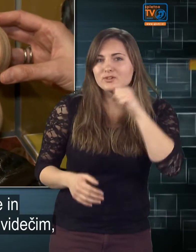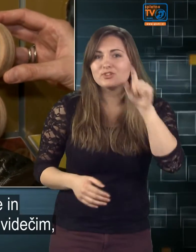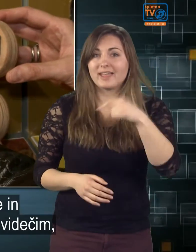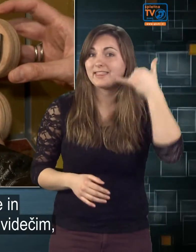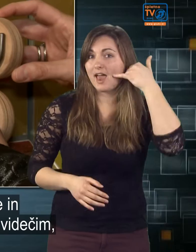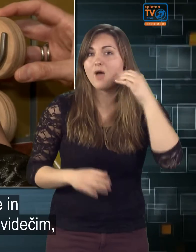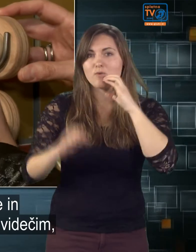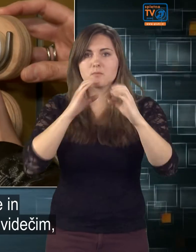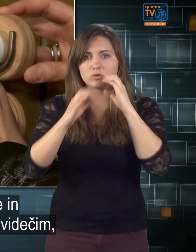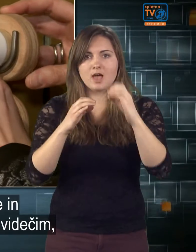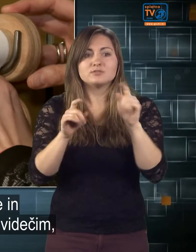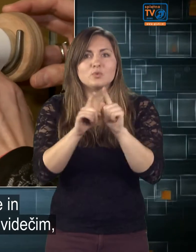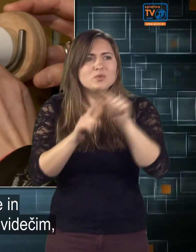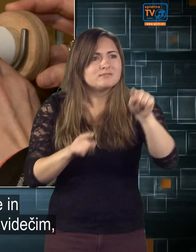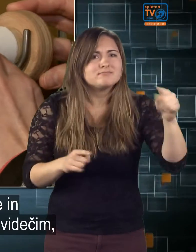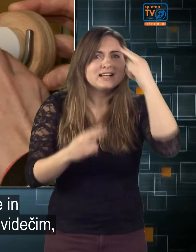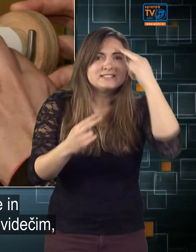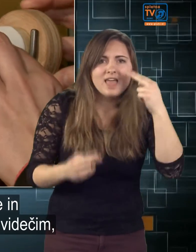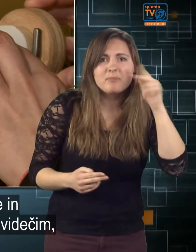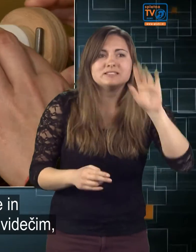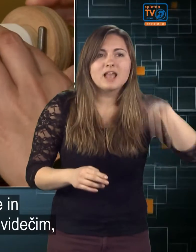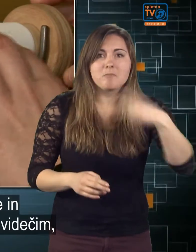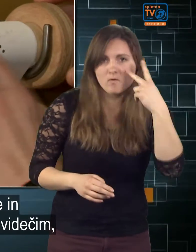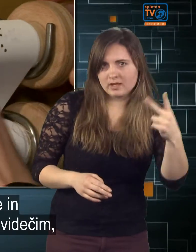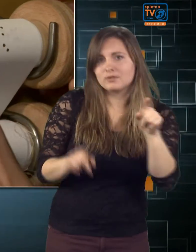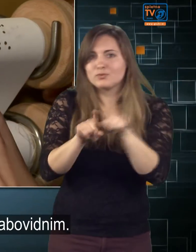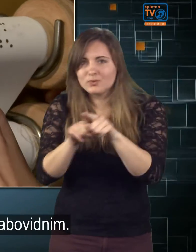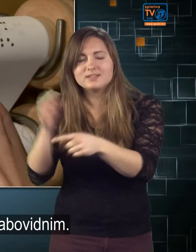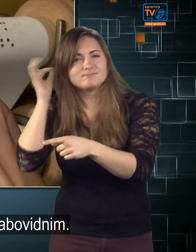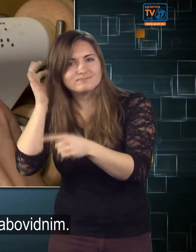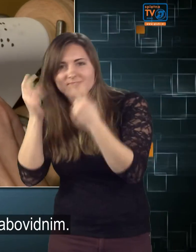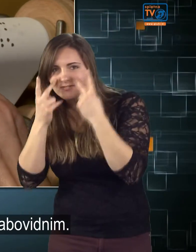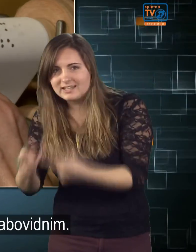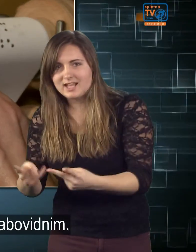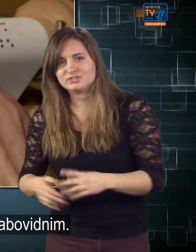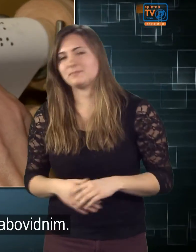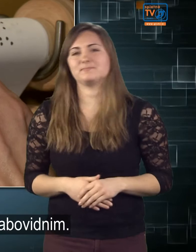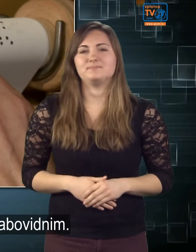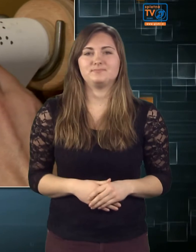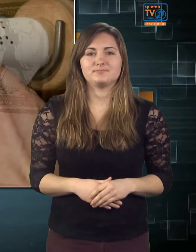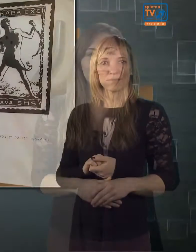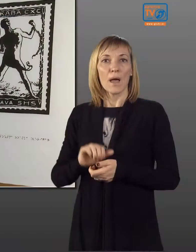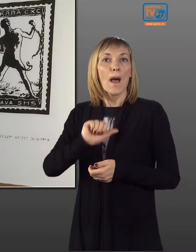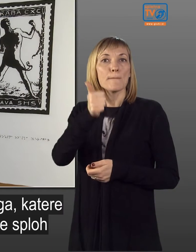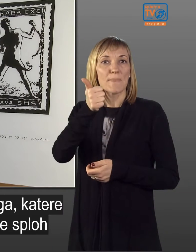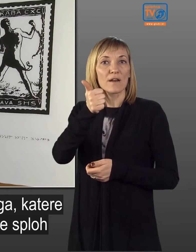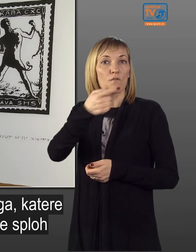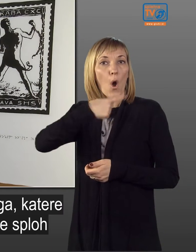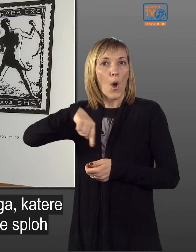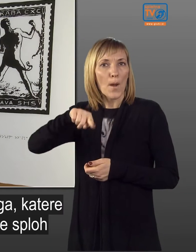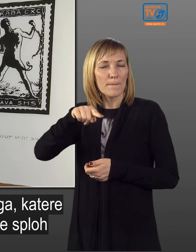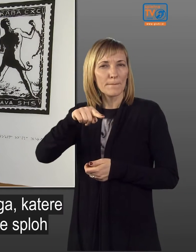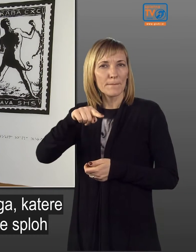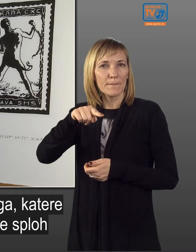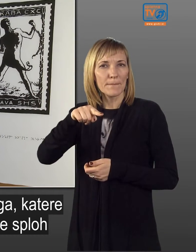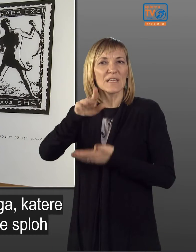in telekomunikacij ne le videčim, temveč tudi slepim in slabovidnim. Najprej smo se lotili